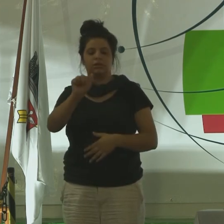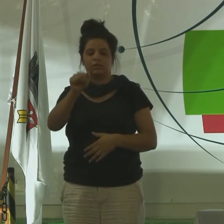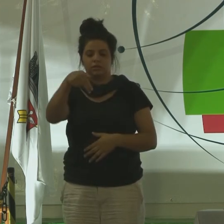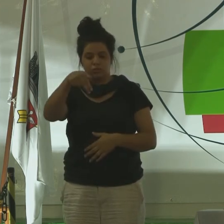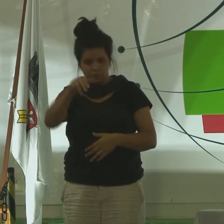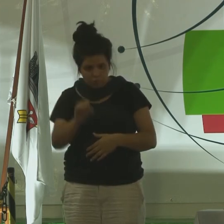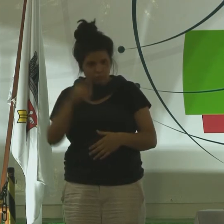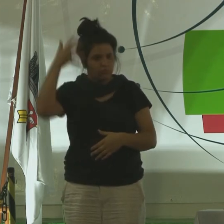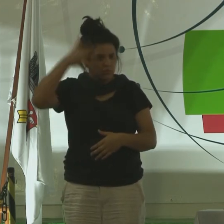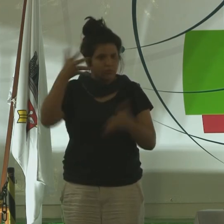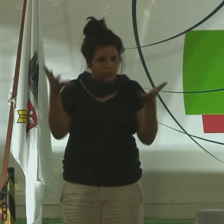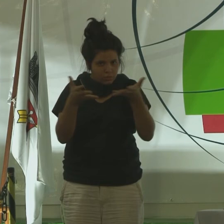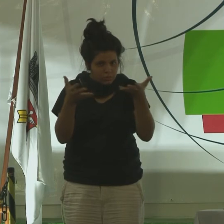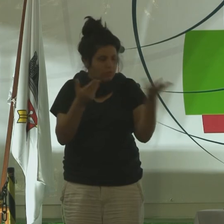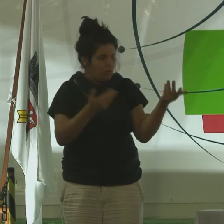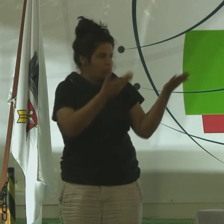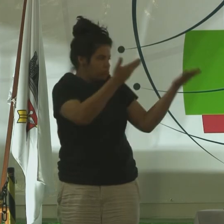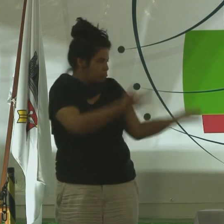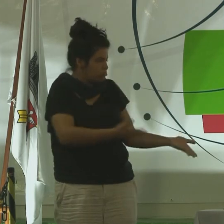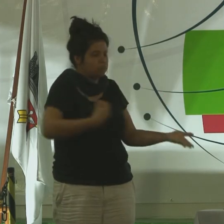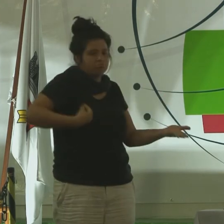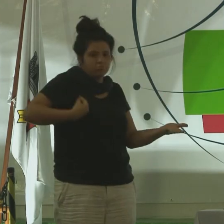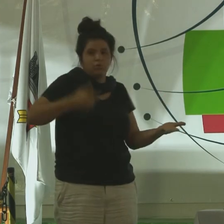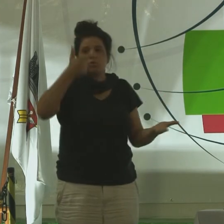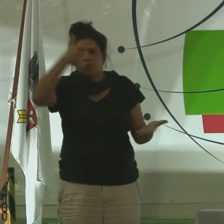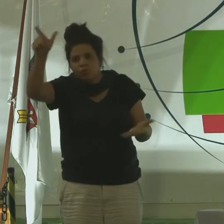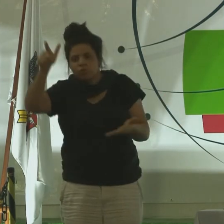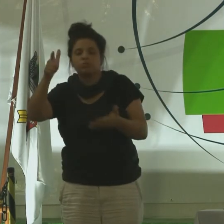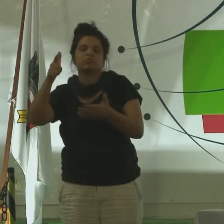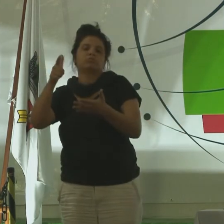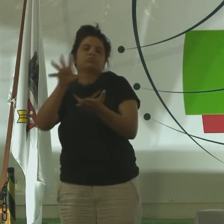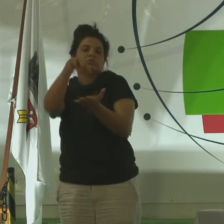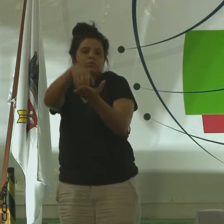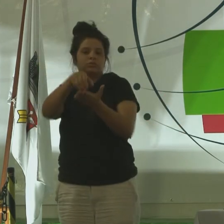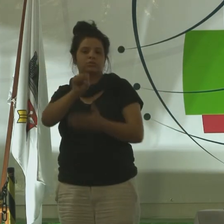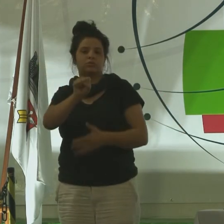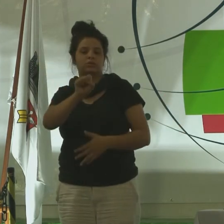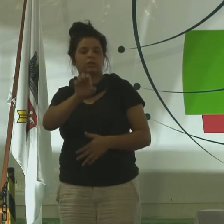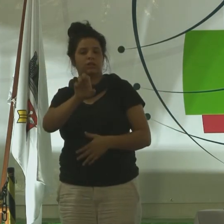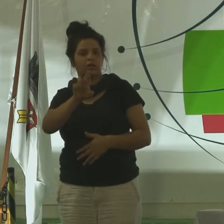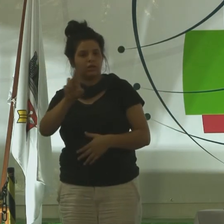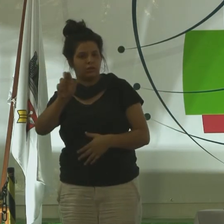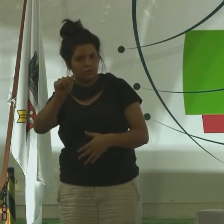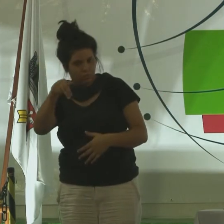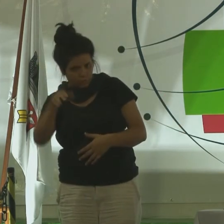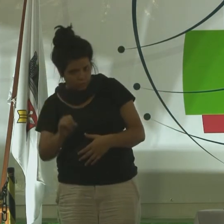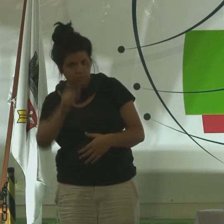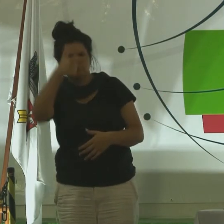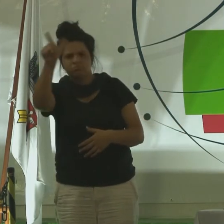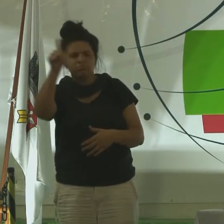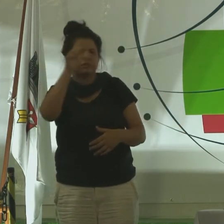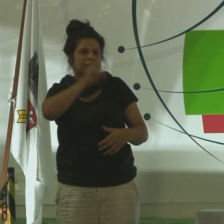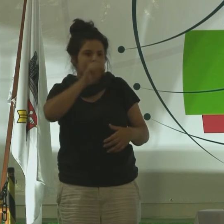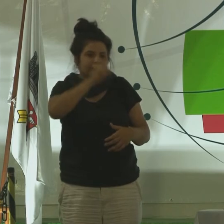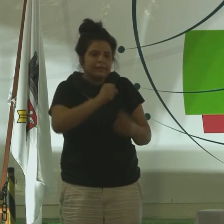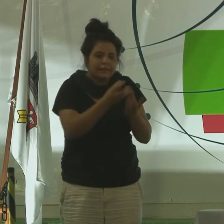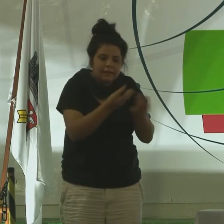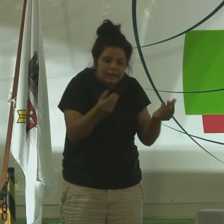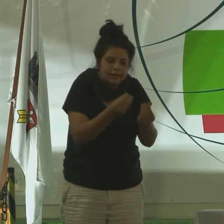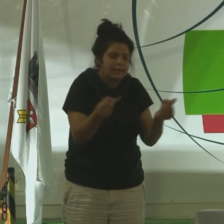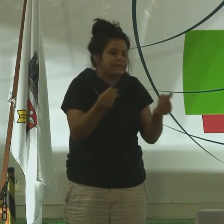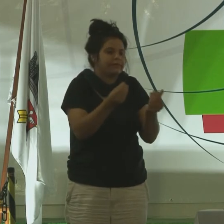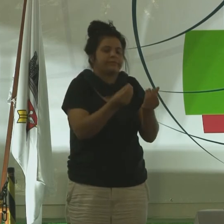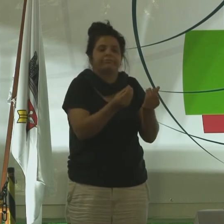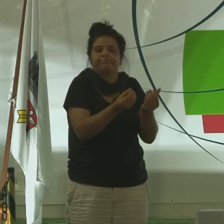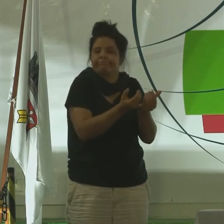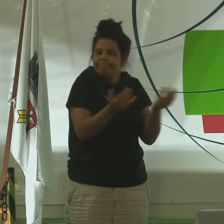estou aqui fazendo, de certa forma, a formação, Cirlei está em Centro Serrano. Né? Duas semanas atrás, a gente estava na Laranja da Terra, próximo a outro